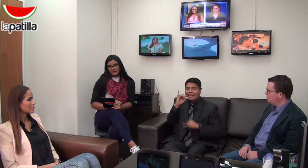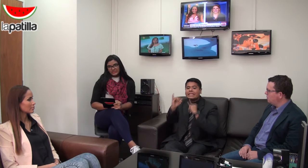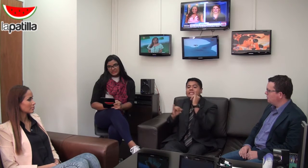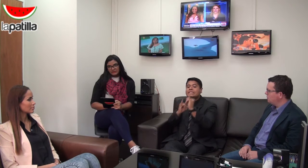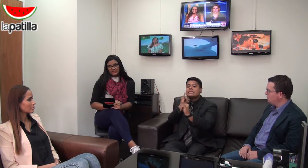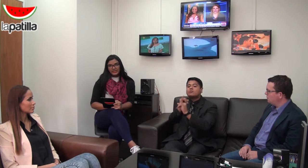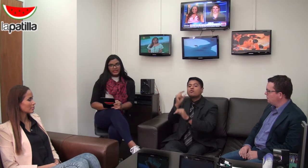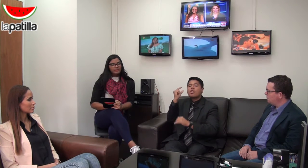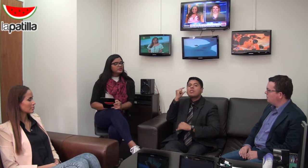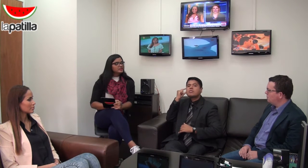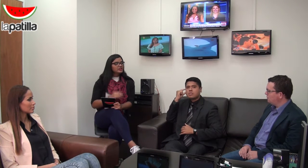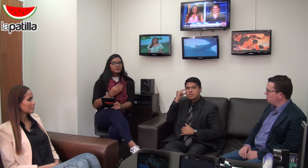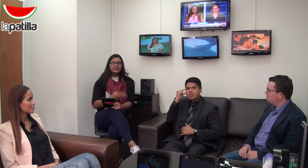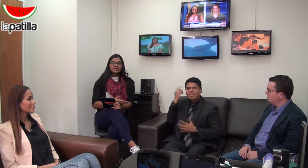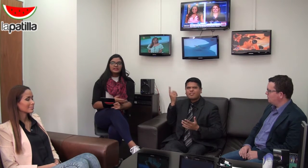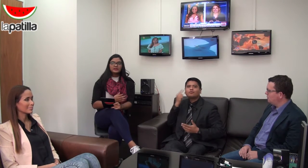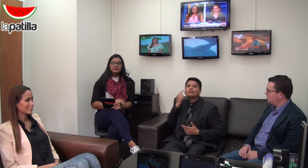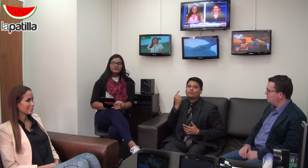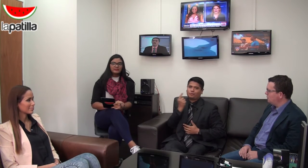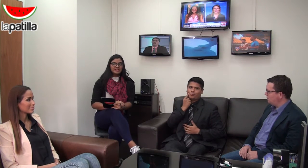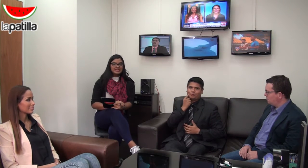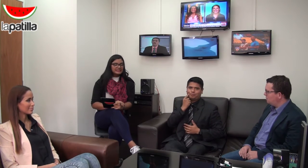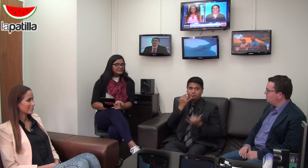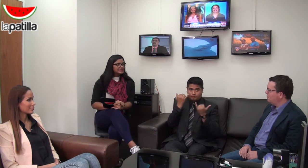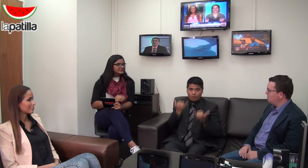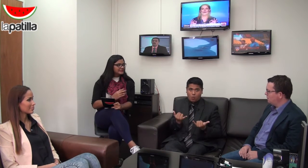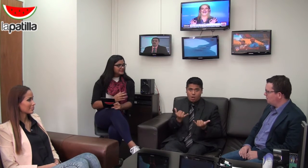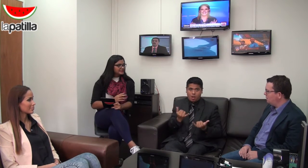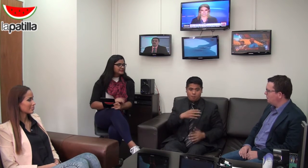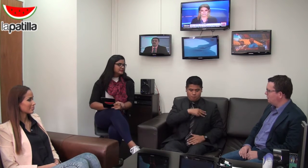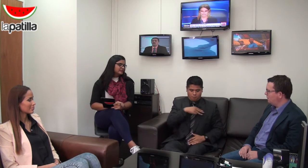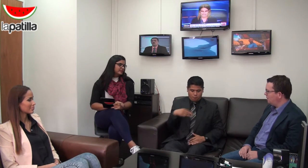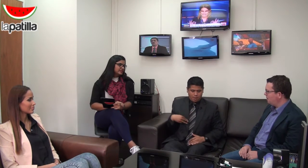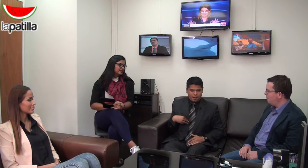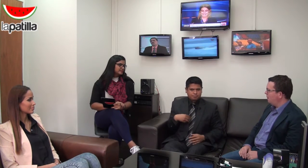Auditiva. Es por ello que Juan Ángel ahora nos va a explicar de qué trata esta campaña.